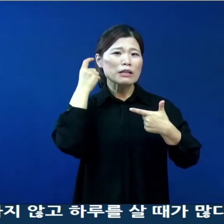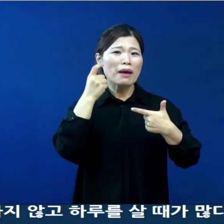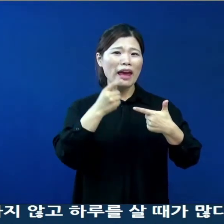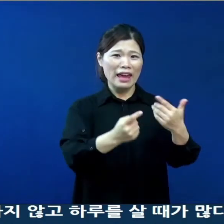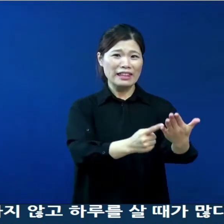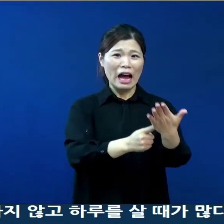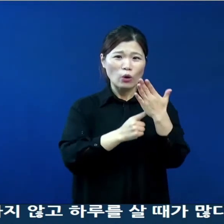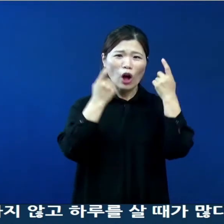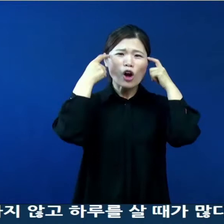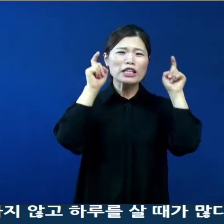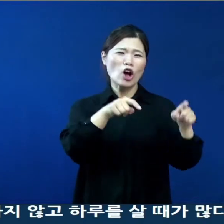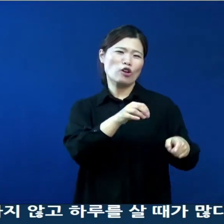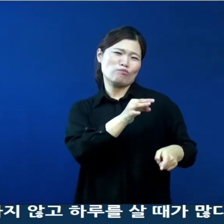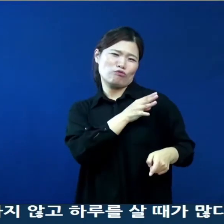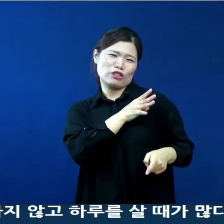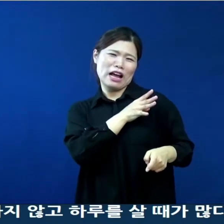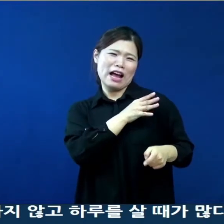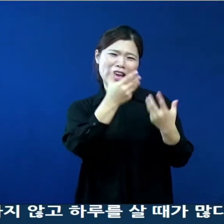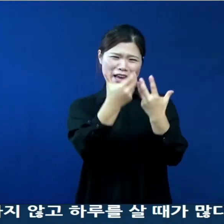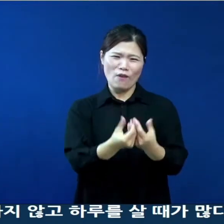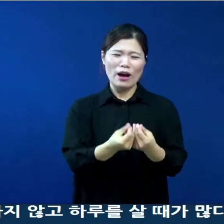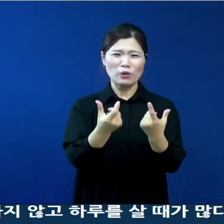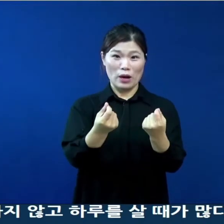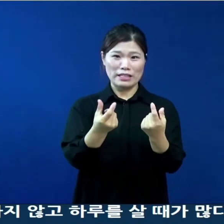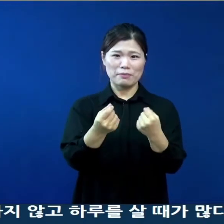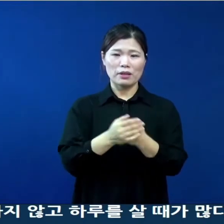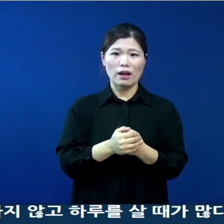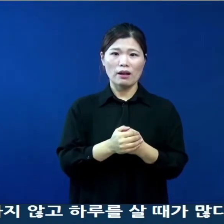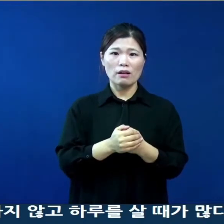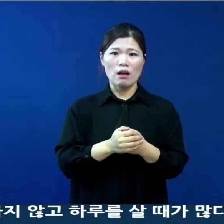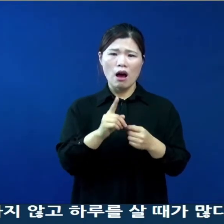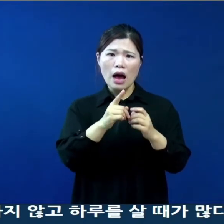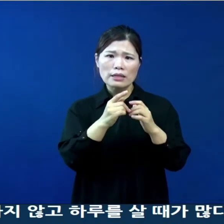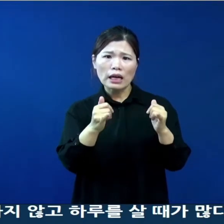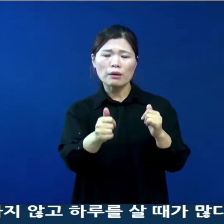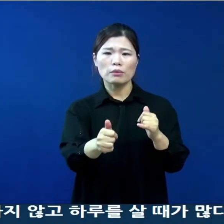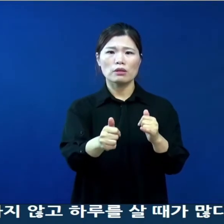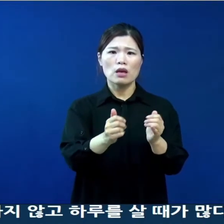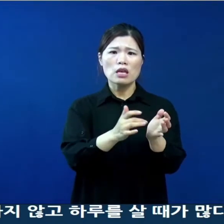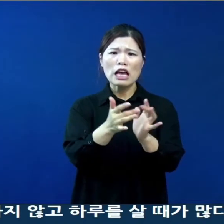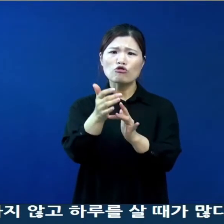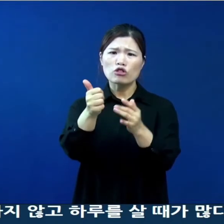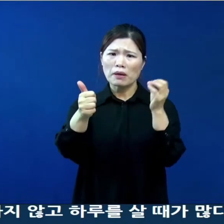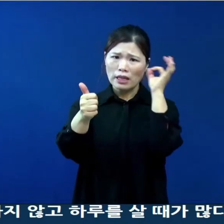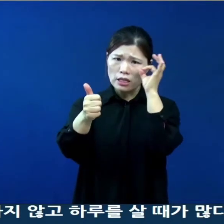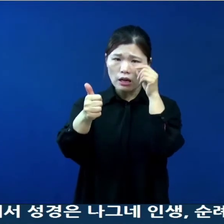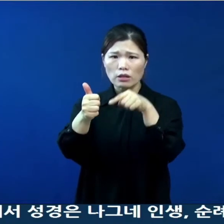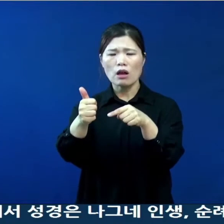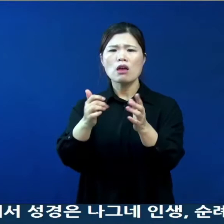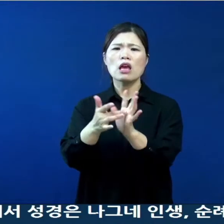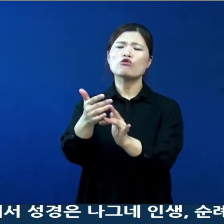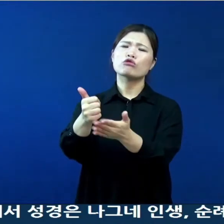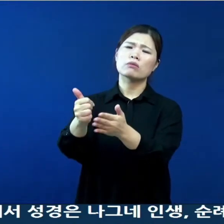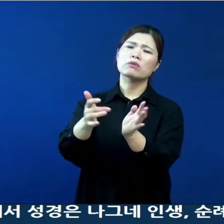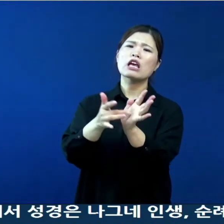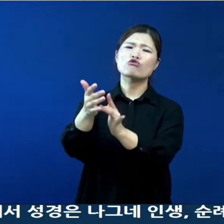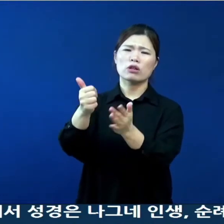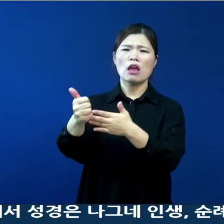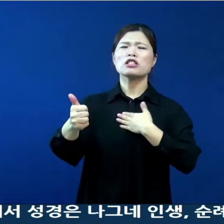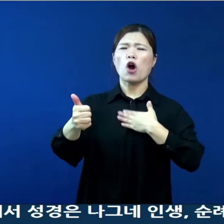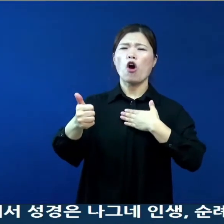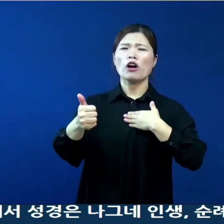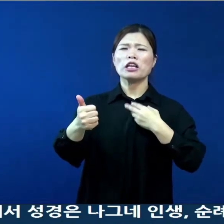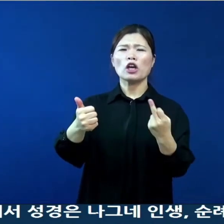예수님에게 한 사람이 찾아와서 이렇게 부탁을 합니다. 예수님, 우리 형을 명해서 유산을 저와 좀 나눌 수